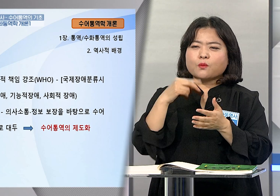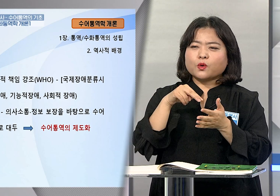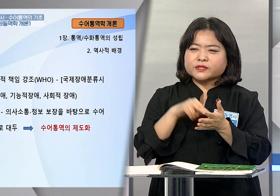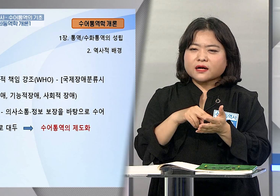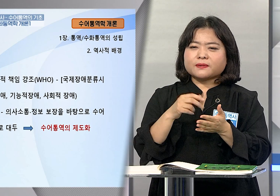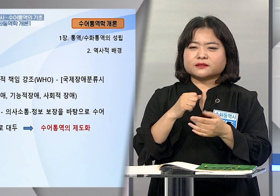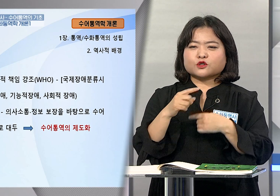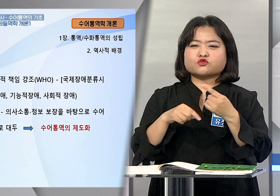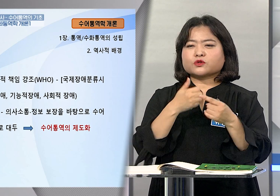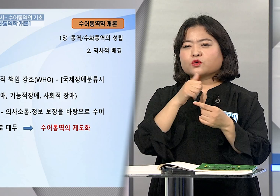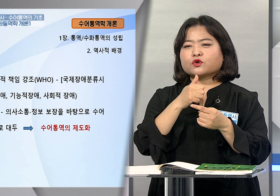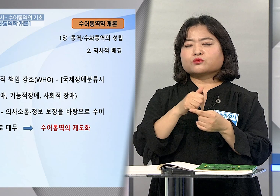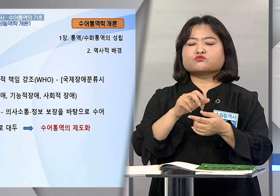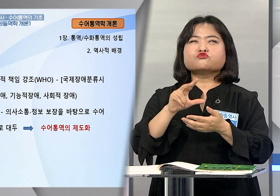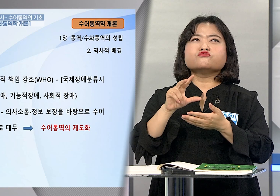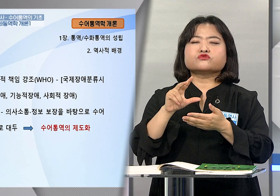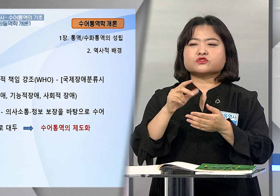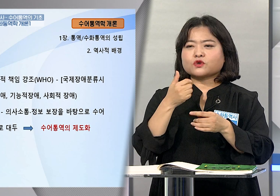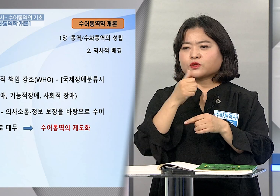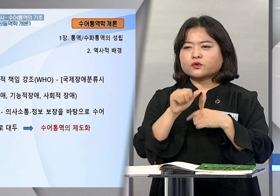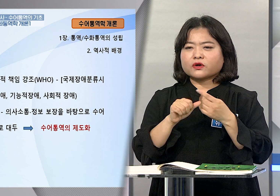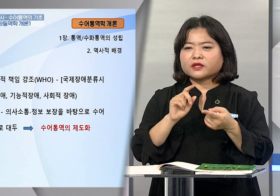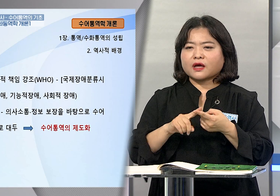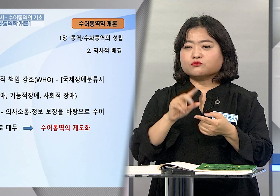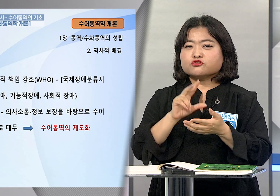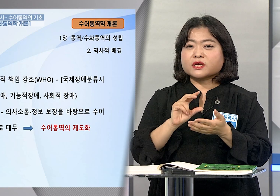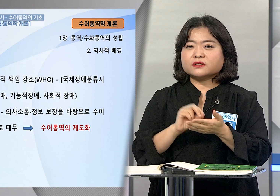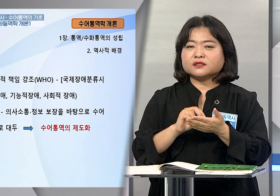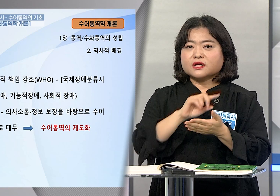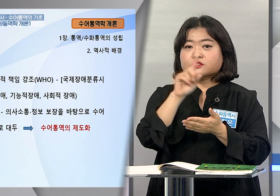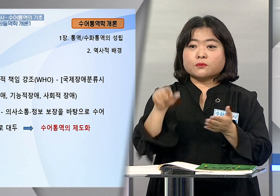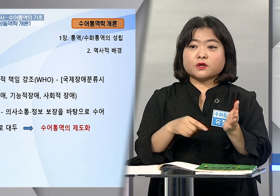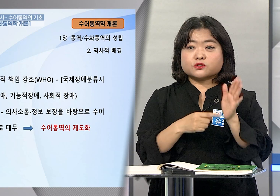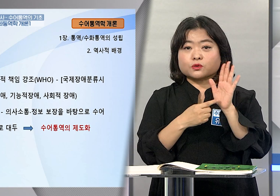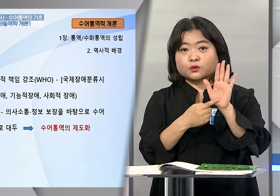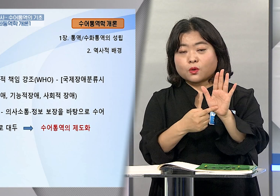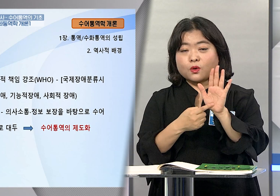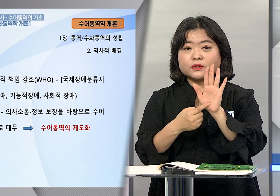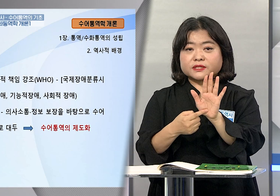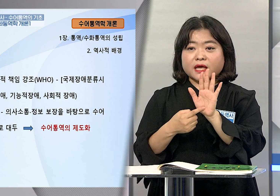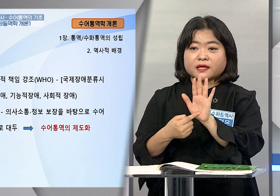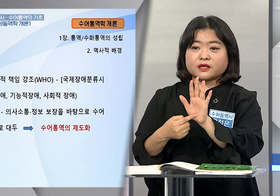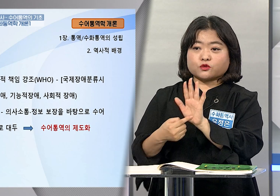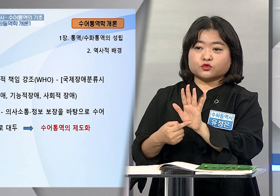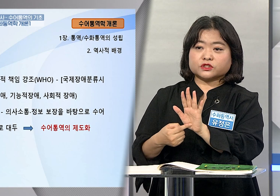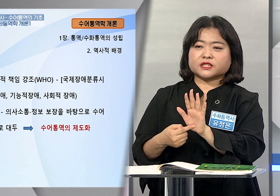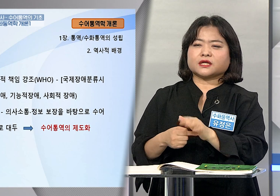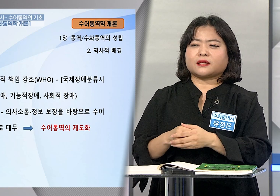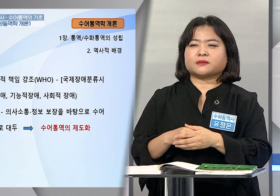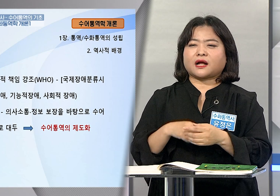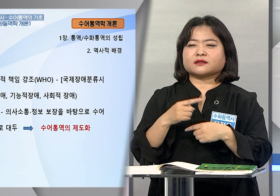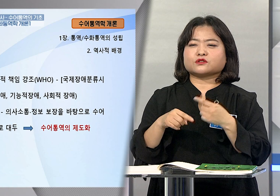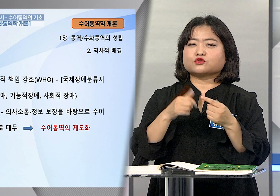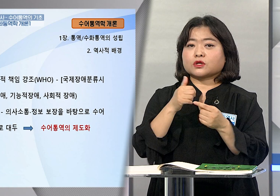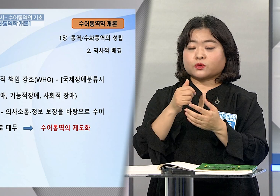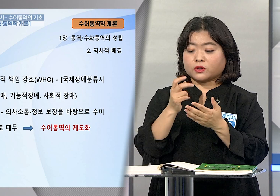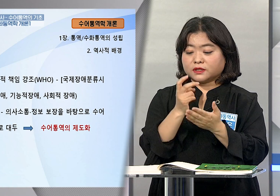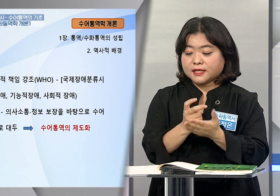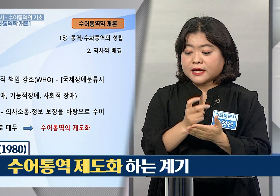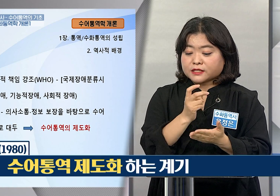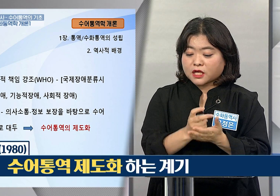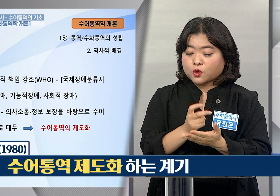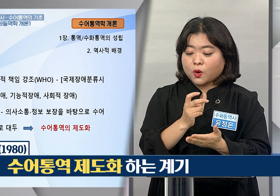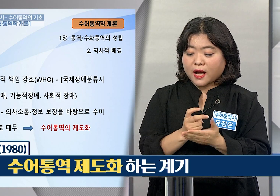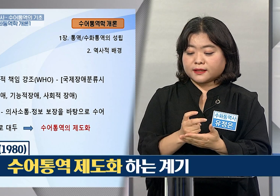정보 보장을 바탕으로 수화통역에 대한 문제를 전면적으로 이제 대두시키게 됩니다. 그래서